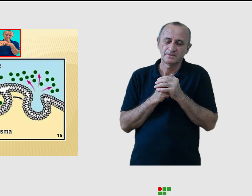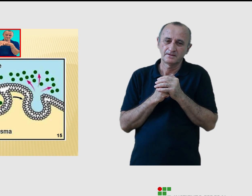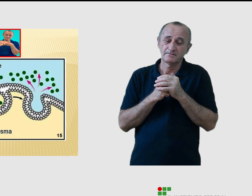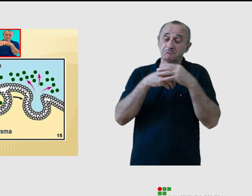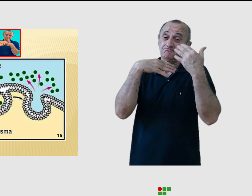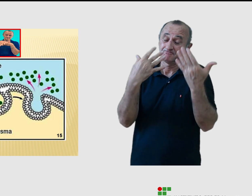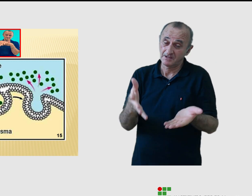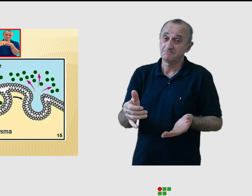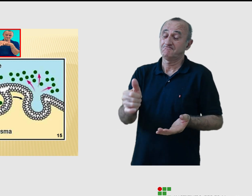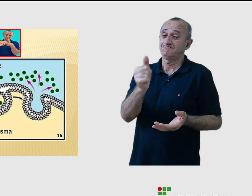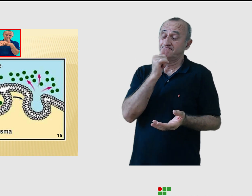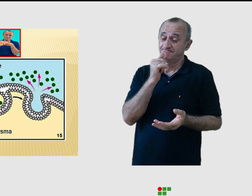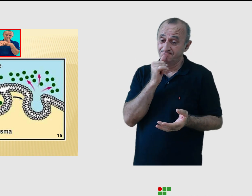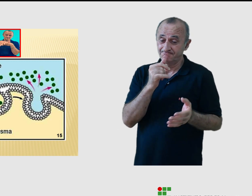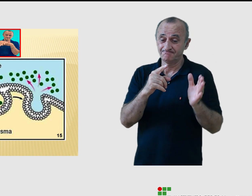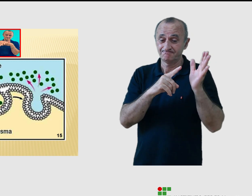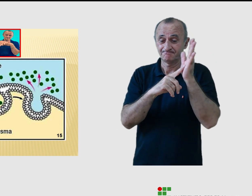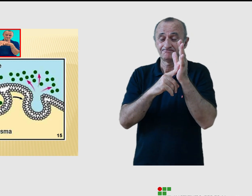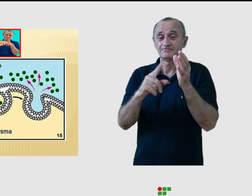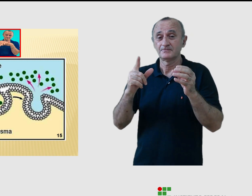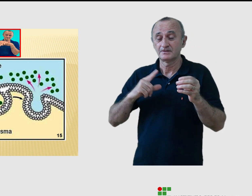células.